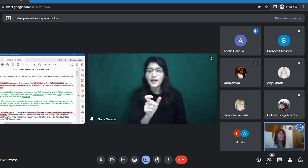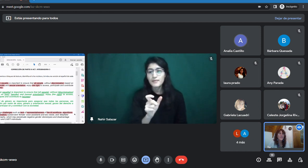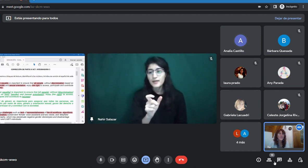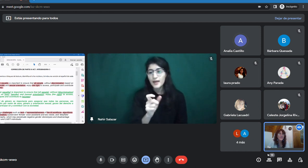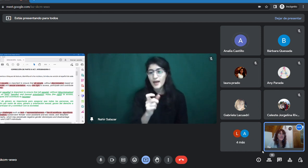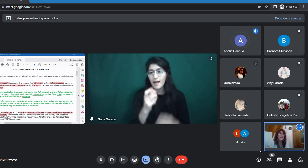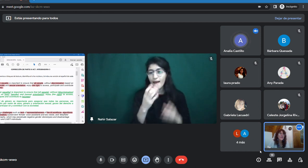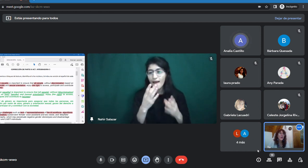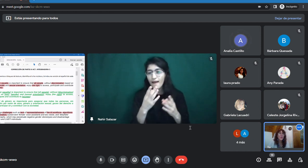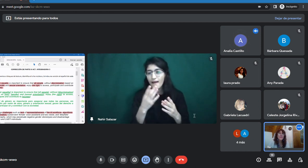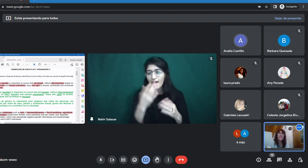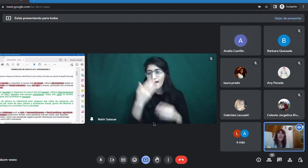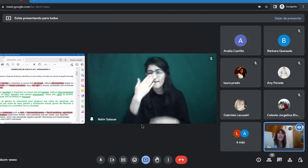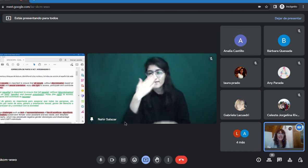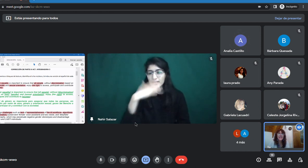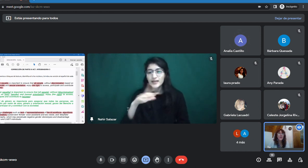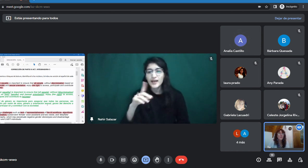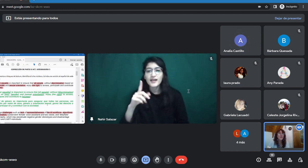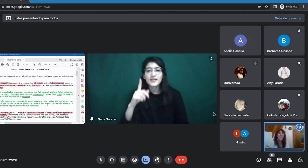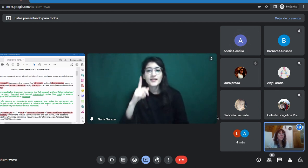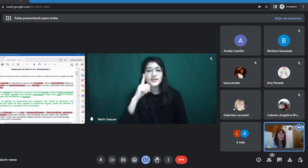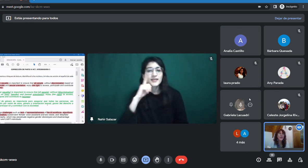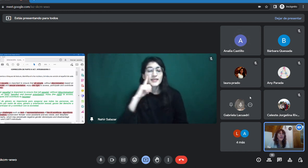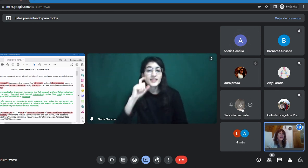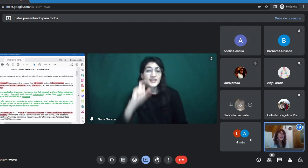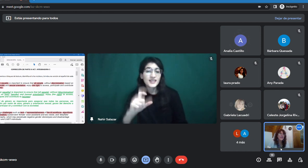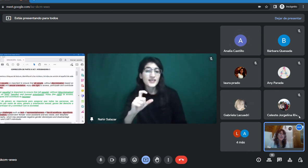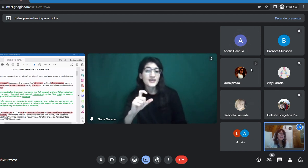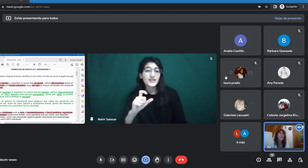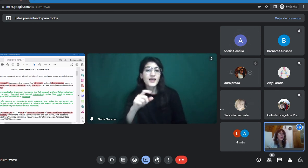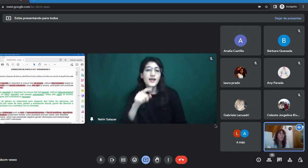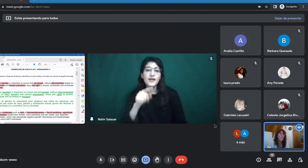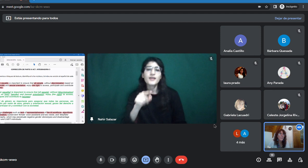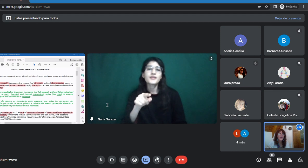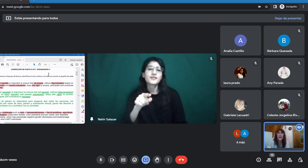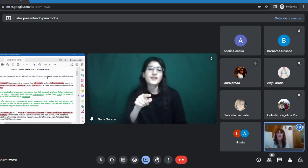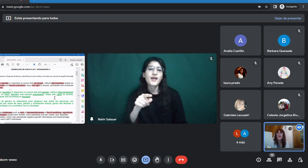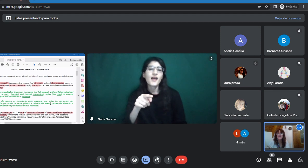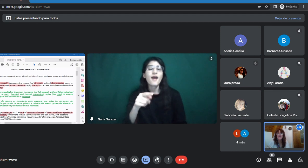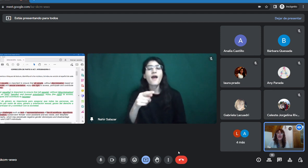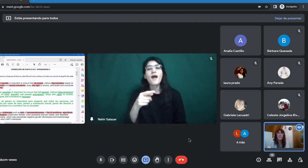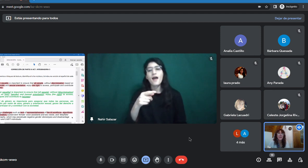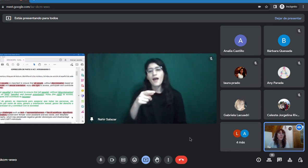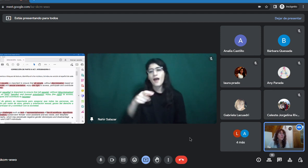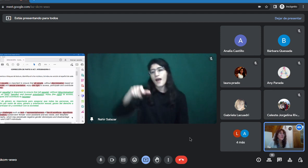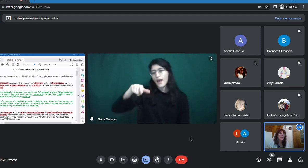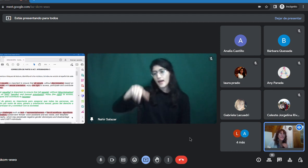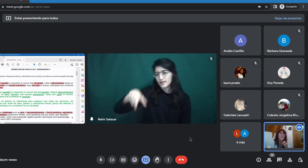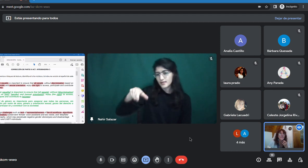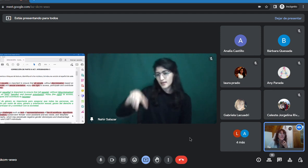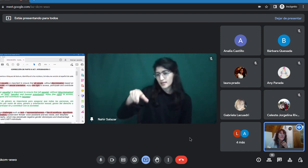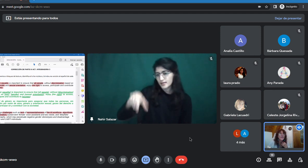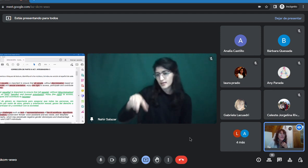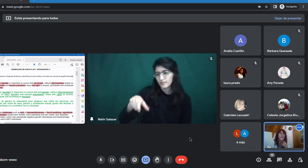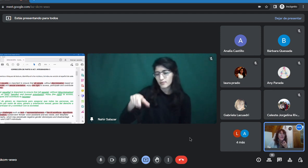¿sí? Si alguien tiene alguna duda, interrumpa, haga preguntas,